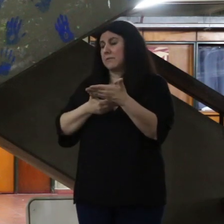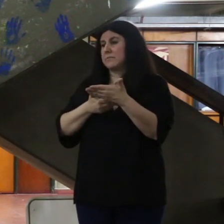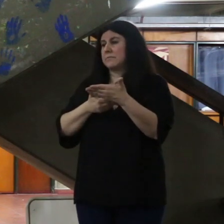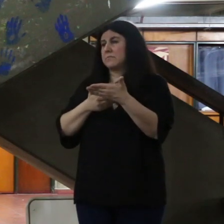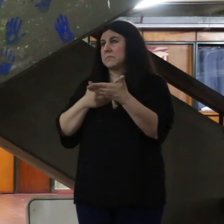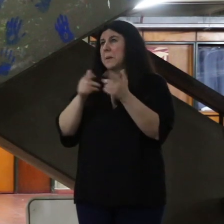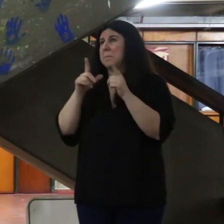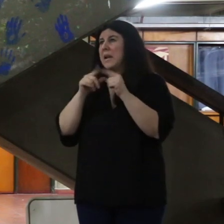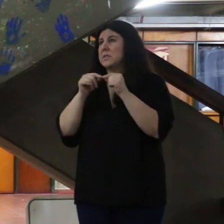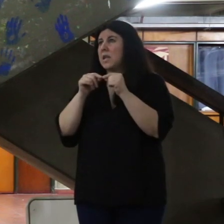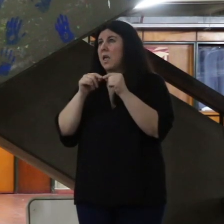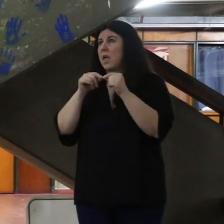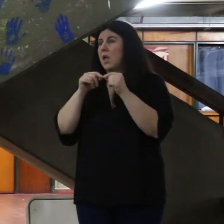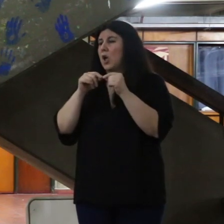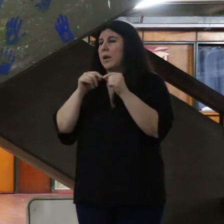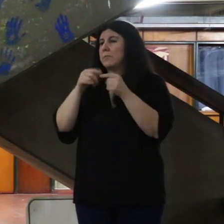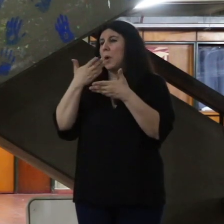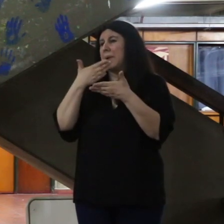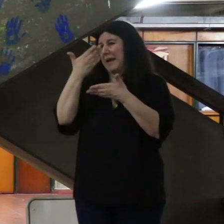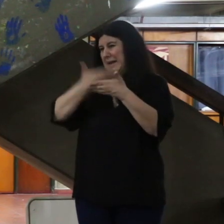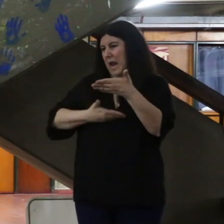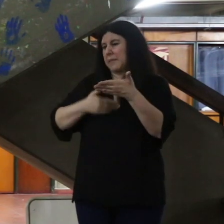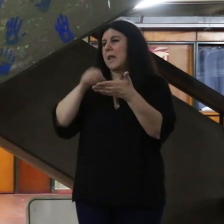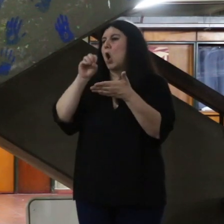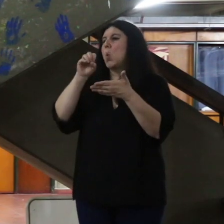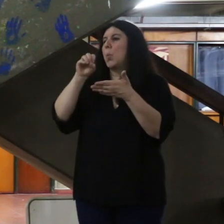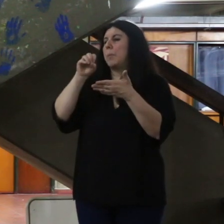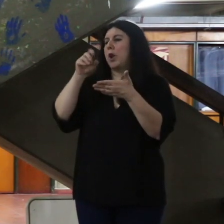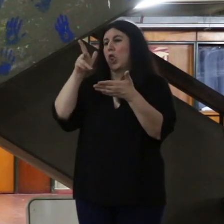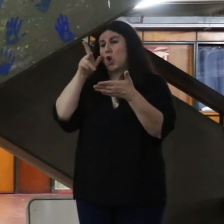la octava, puedo equivocarme.